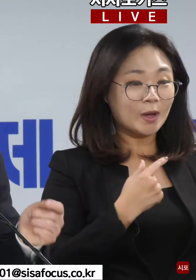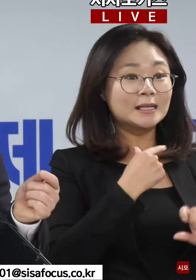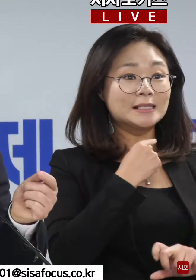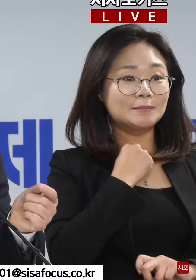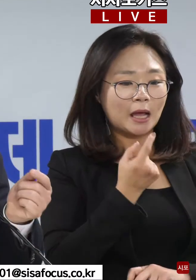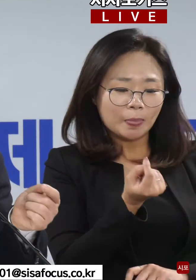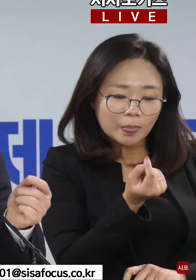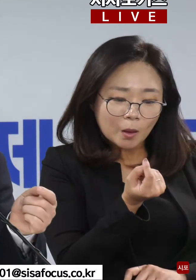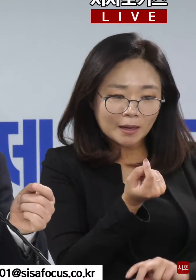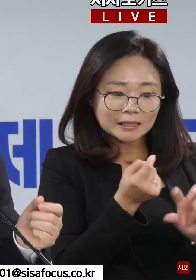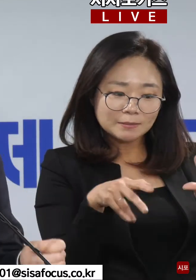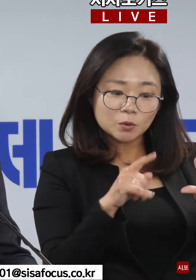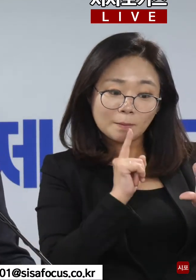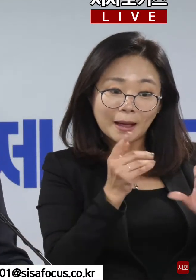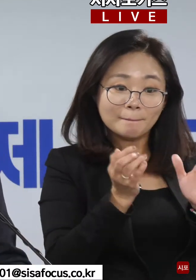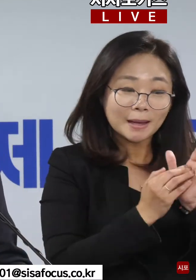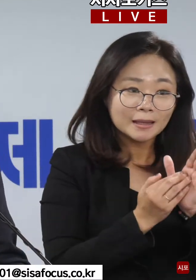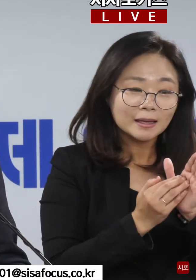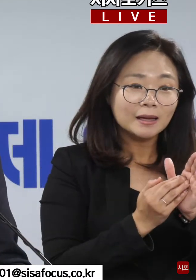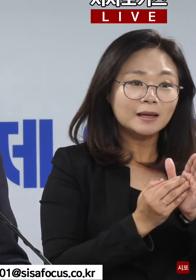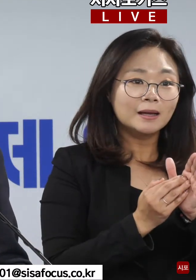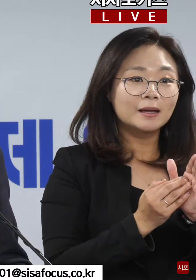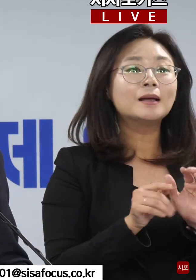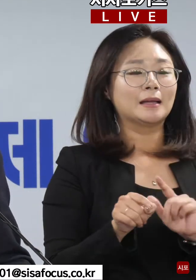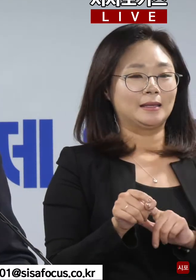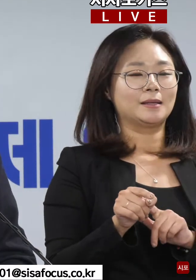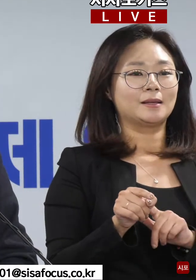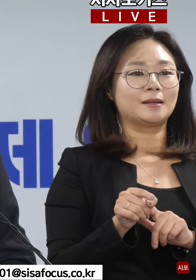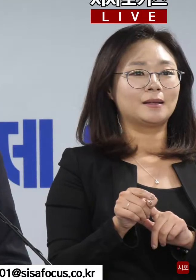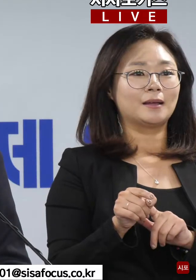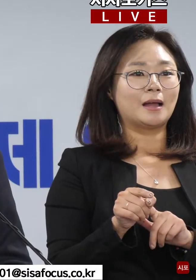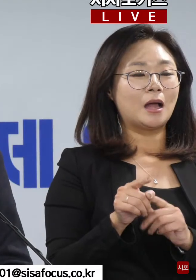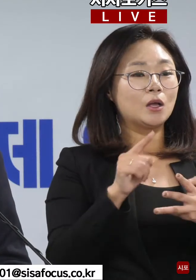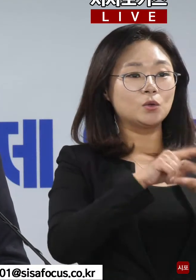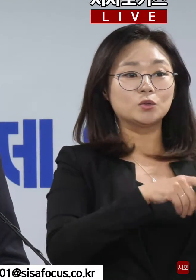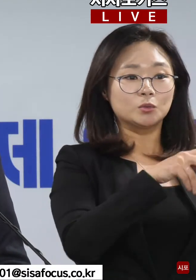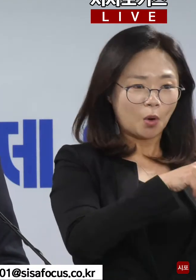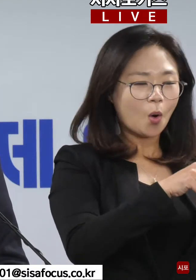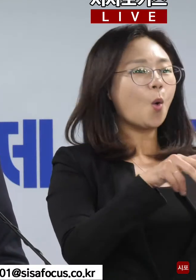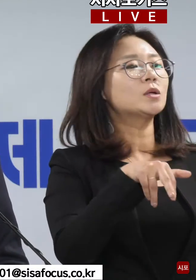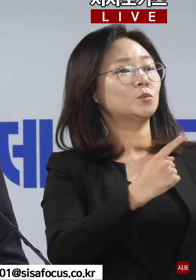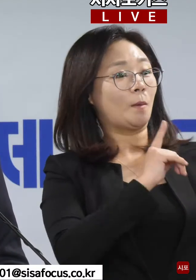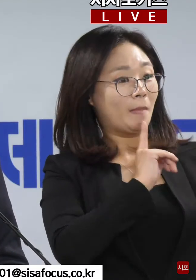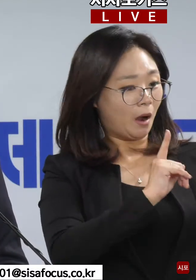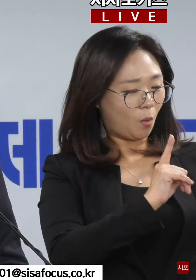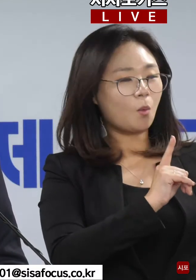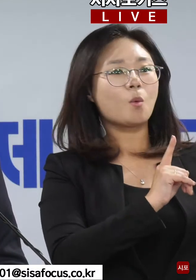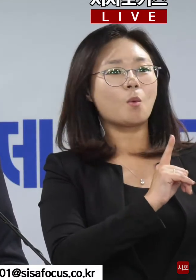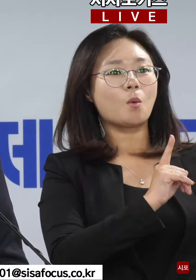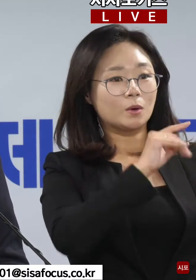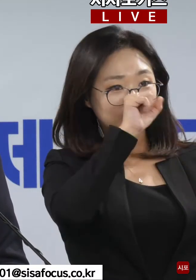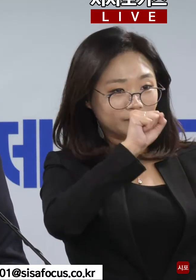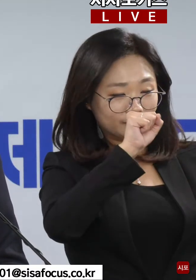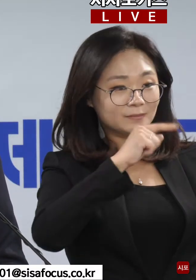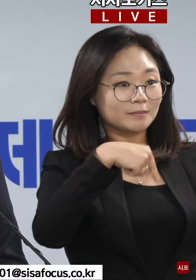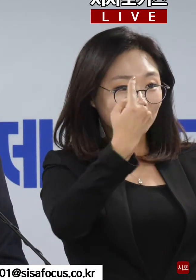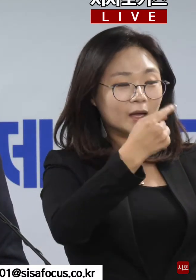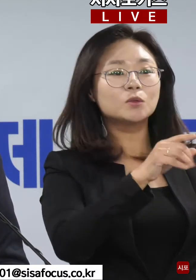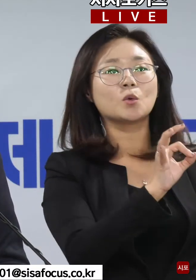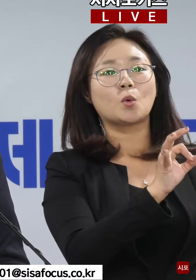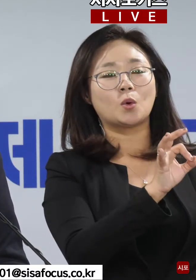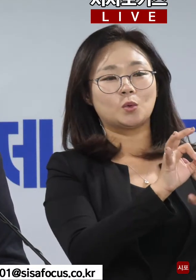원 정도 하자고 이만큼 하자고 이렇게 얘기를 했는데 다행히 우리 윤석열 후보께서 50조 원 지원을 말씀하셨고 그 후에 다시